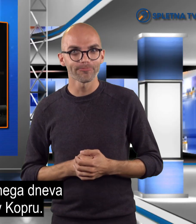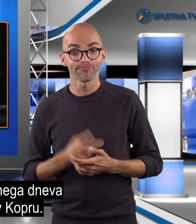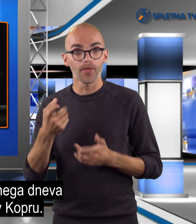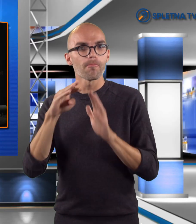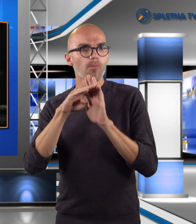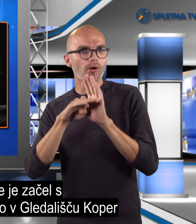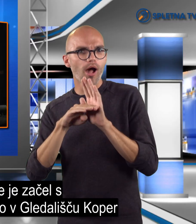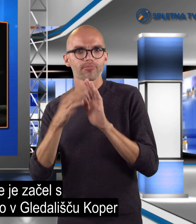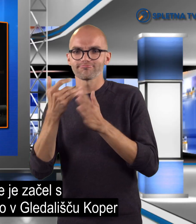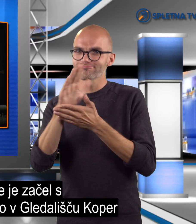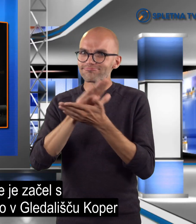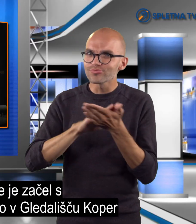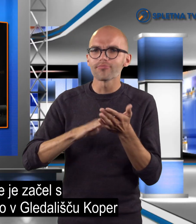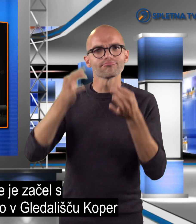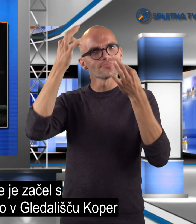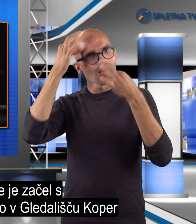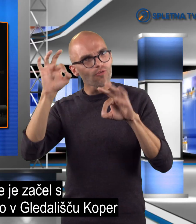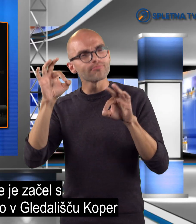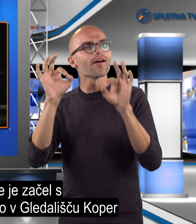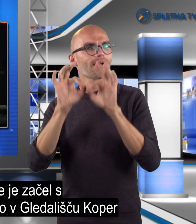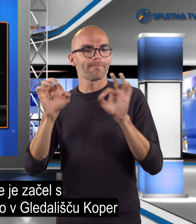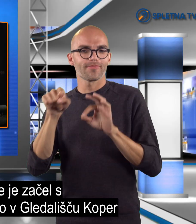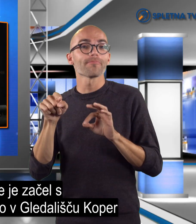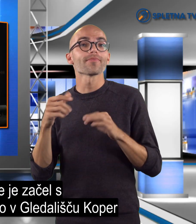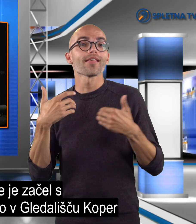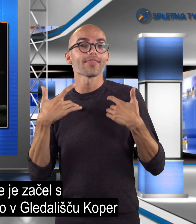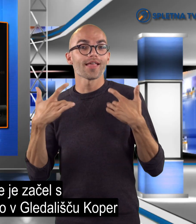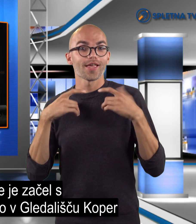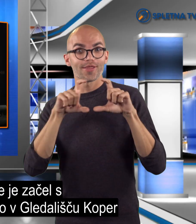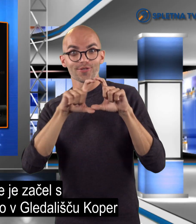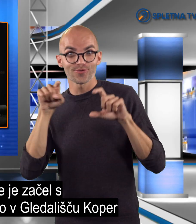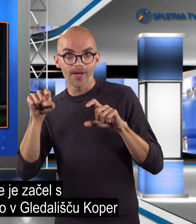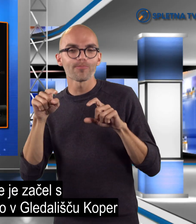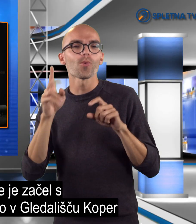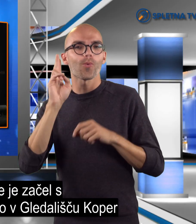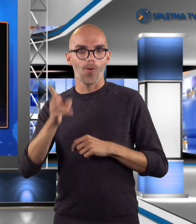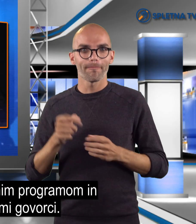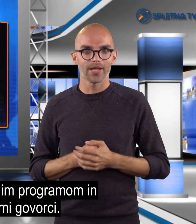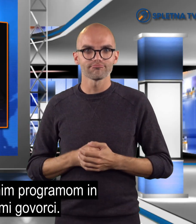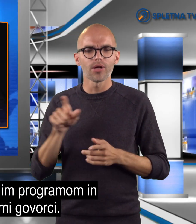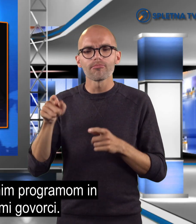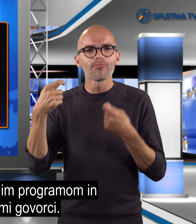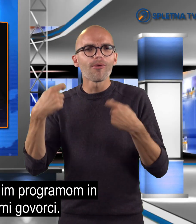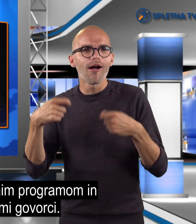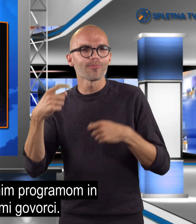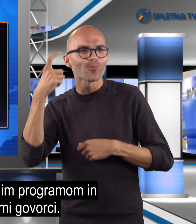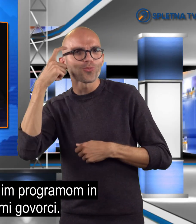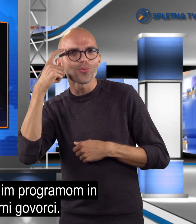Kopru. Program se je začel s slavnostno akademijo v gledališču Koper z bogatim kulturnim programom